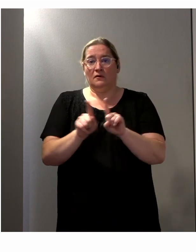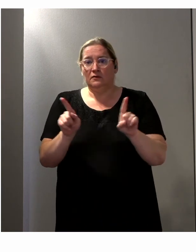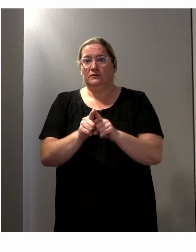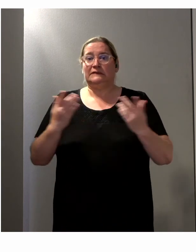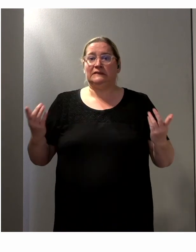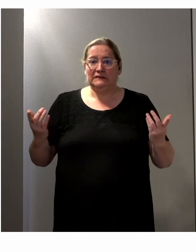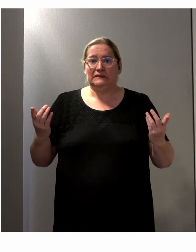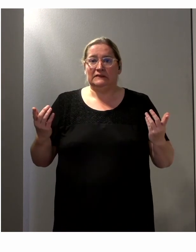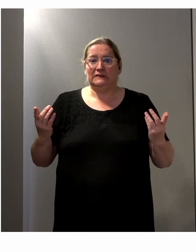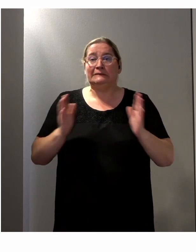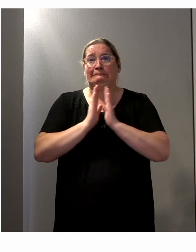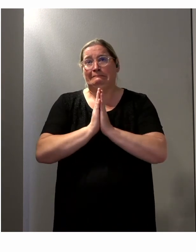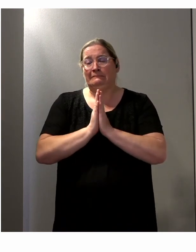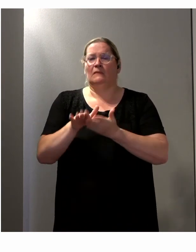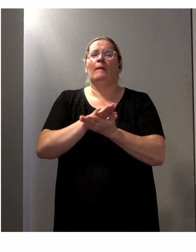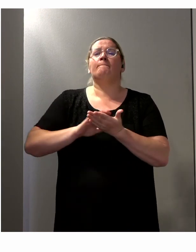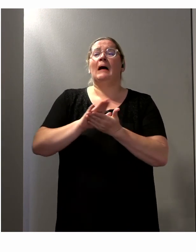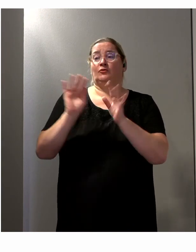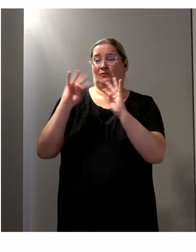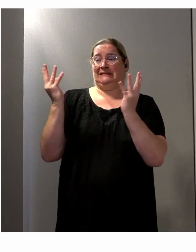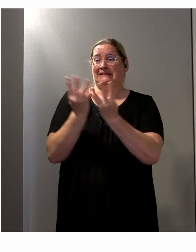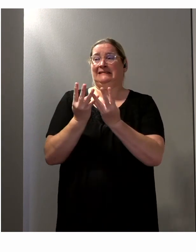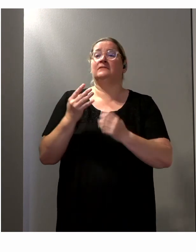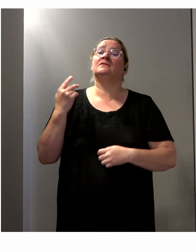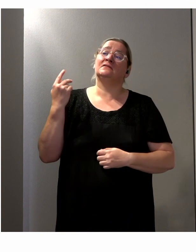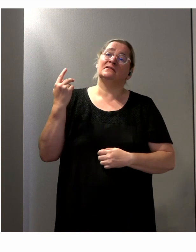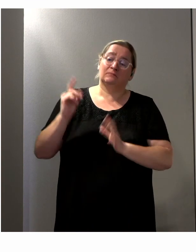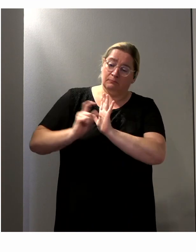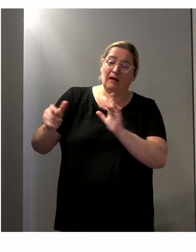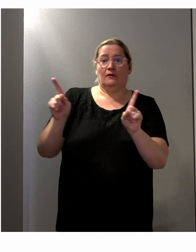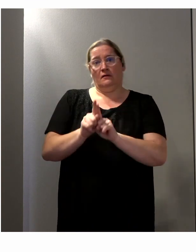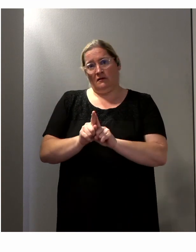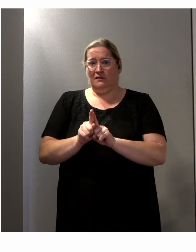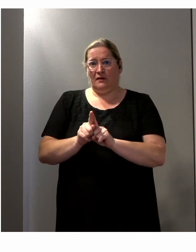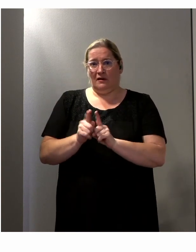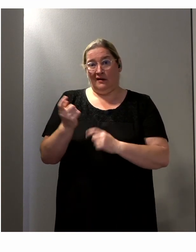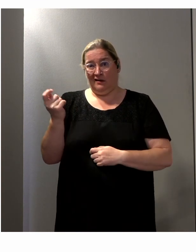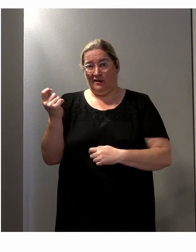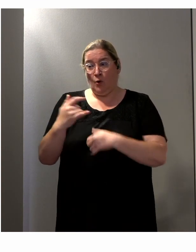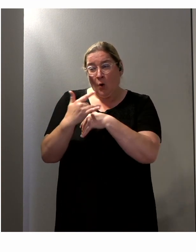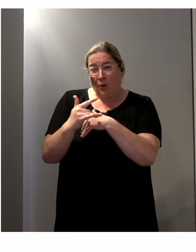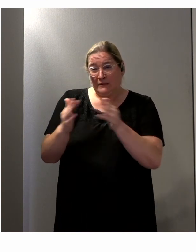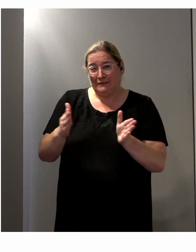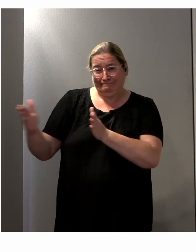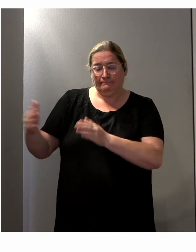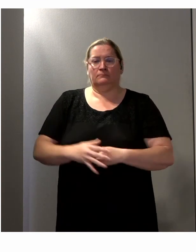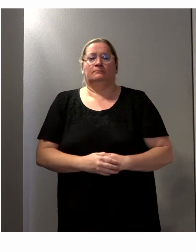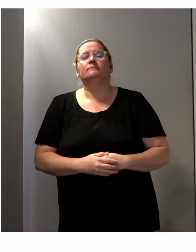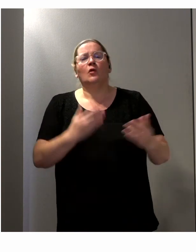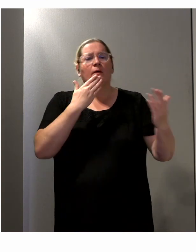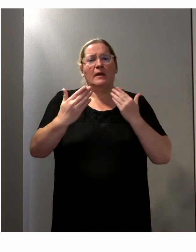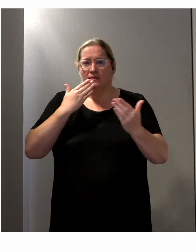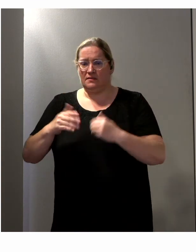table ronde suivante de nous excuser pour le retard qu'on lui fait prendre. Merci beaucoup. En tout état de cause, nous serons amenés à